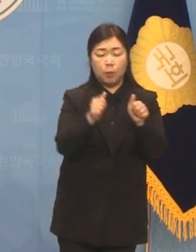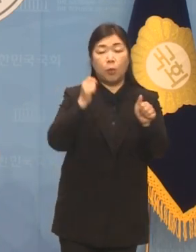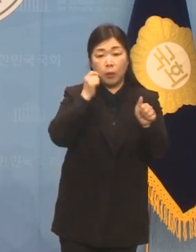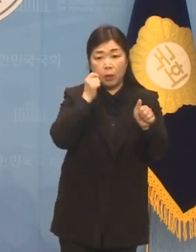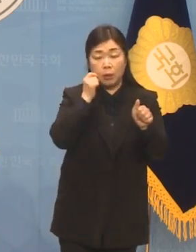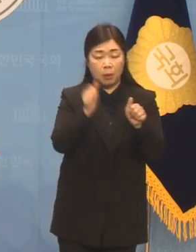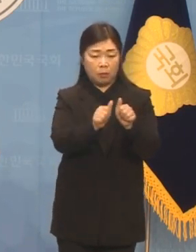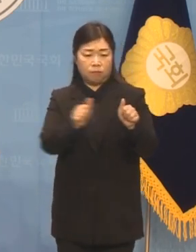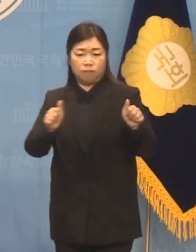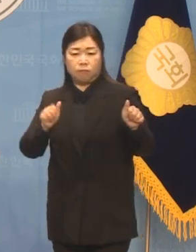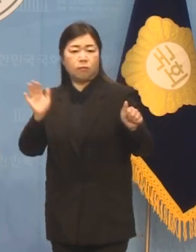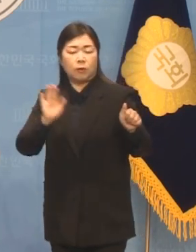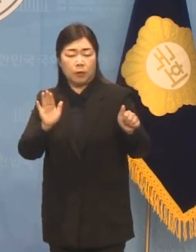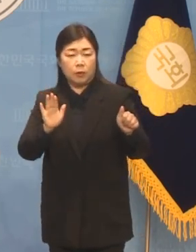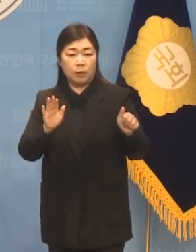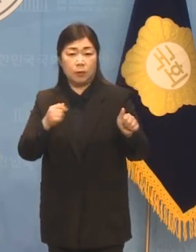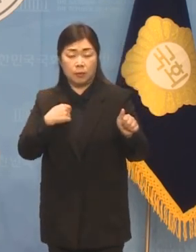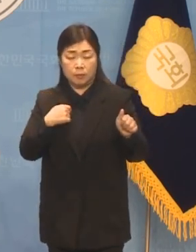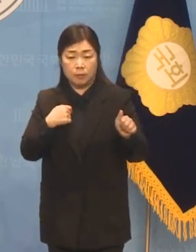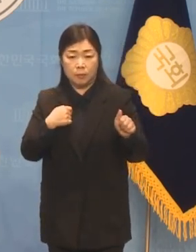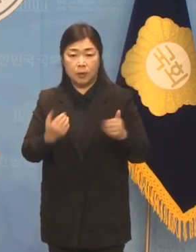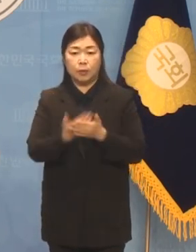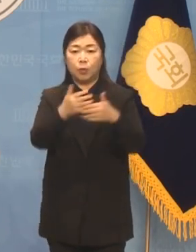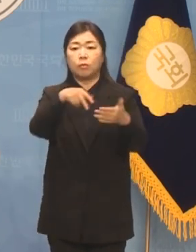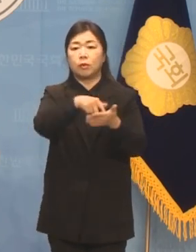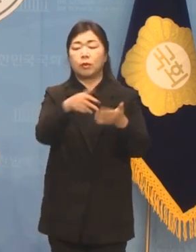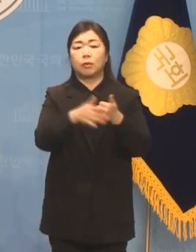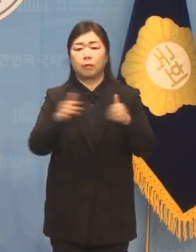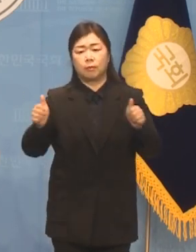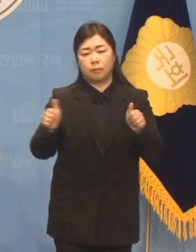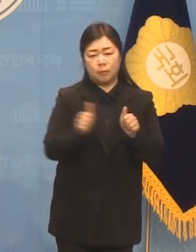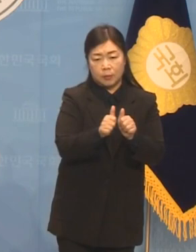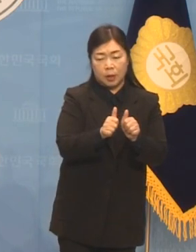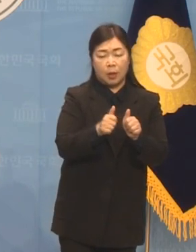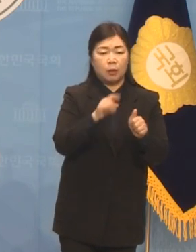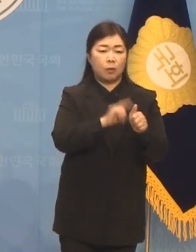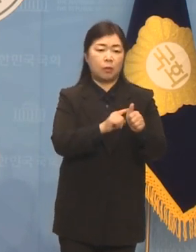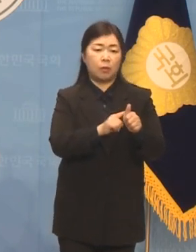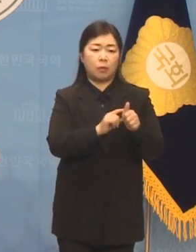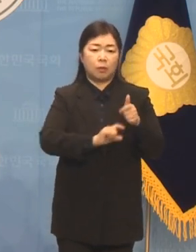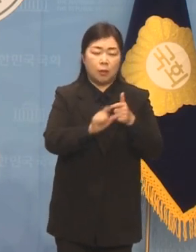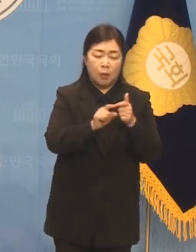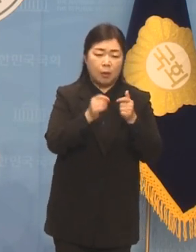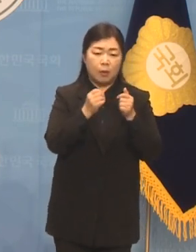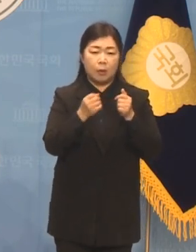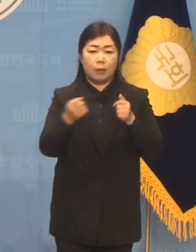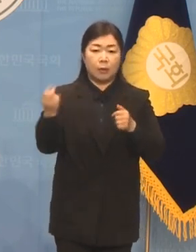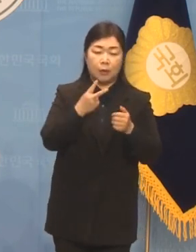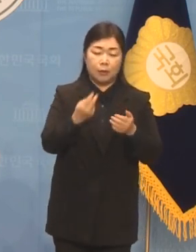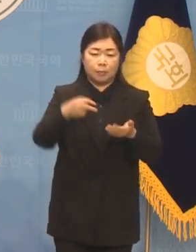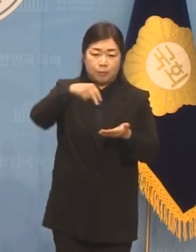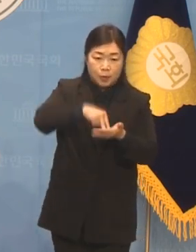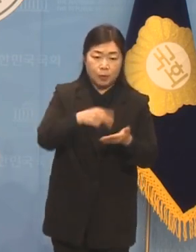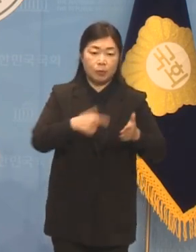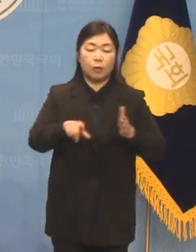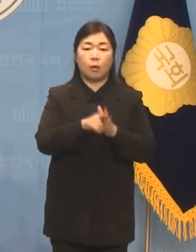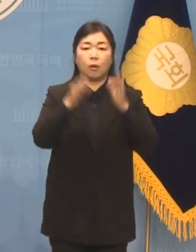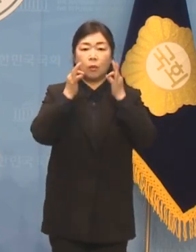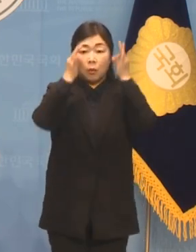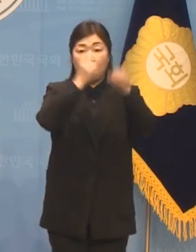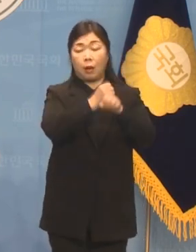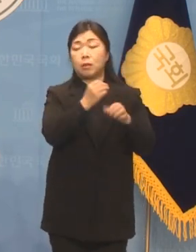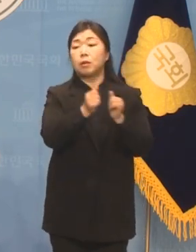사람들, 그리고 안간힘을 쓰면서 다시 일어서려고 노력하는 사람들, 바로 그 사람들 곁에